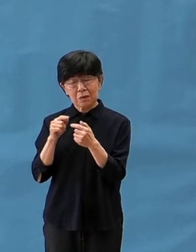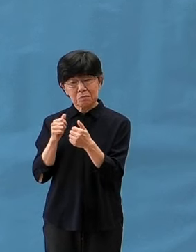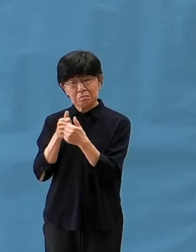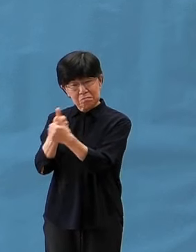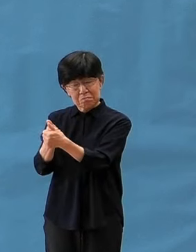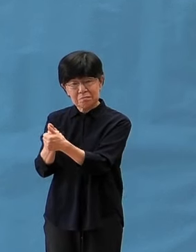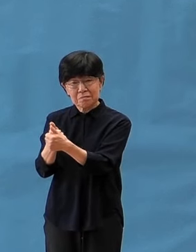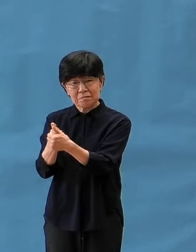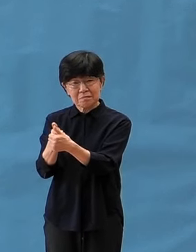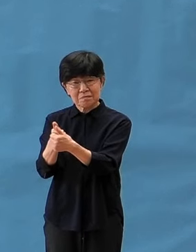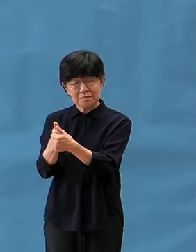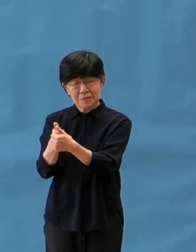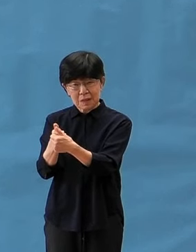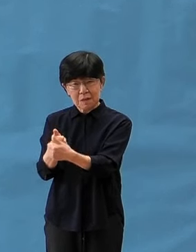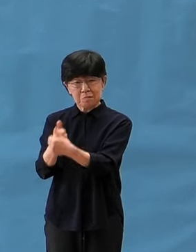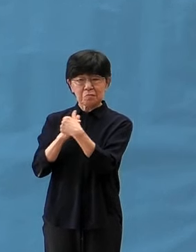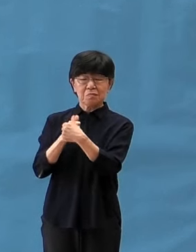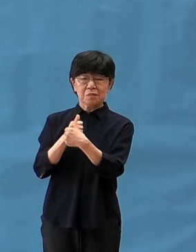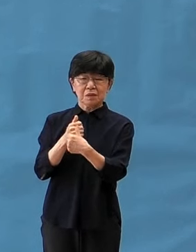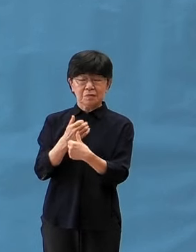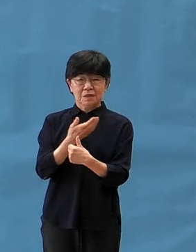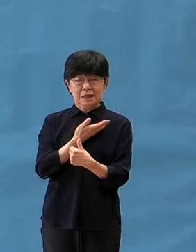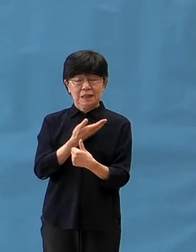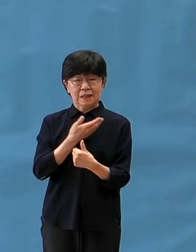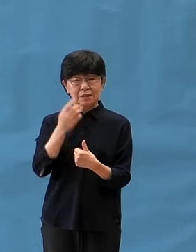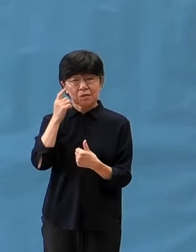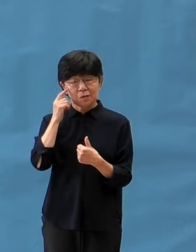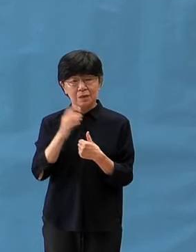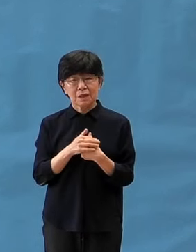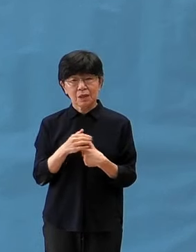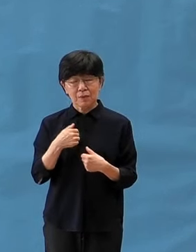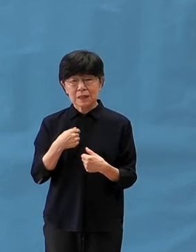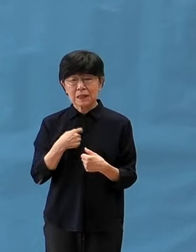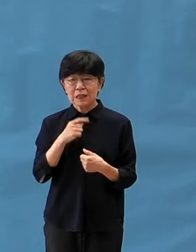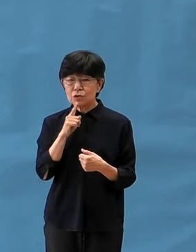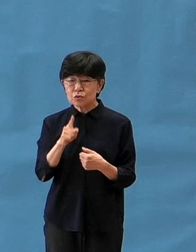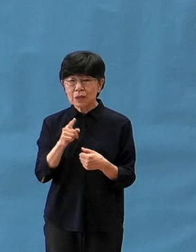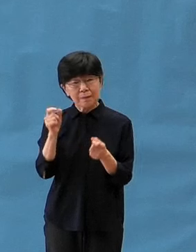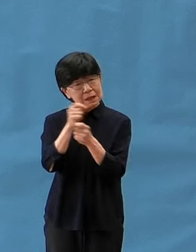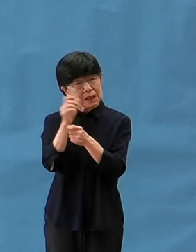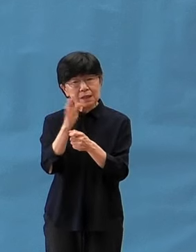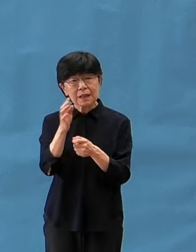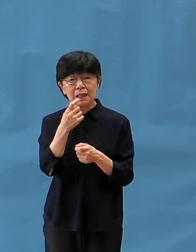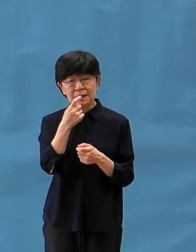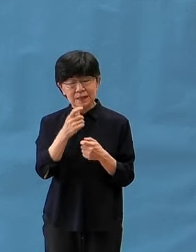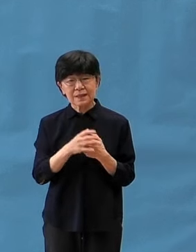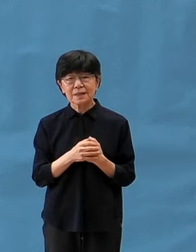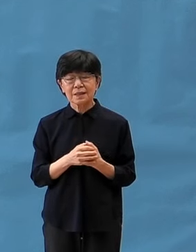ないというふうに思いますし、ただ別に私の言ってること間違ってないので、